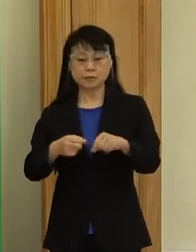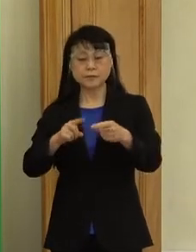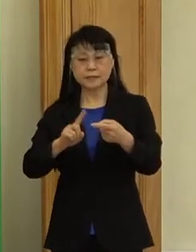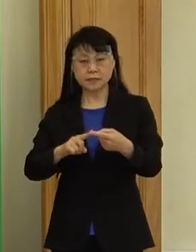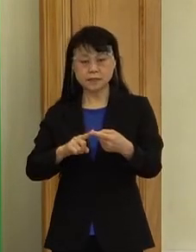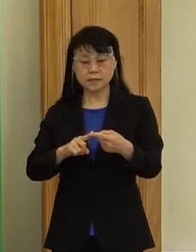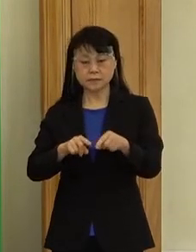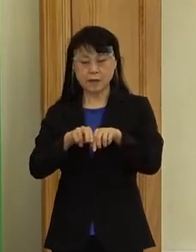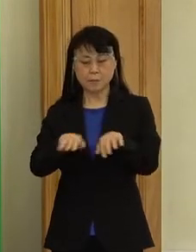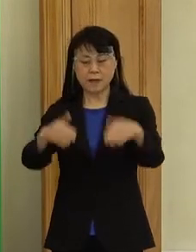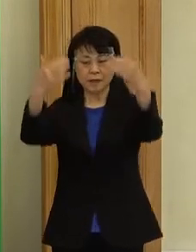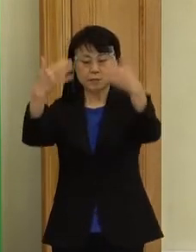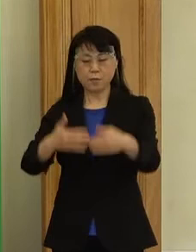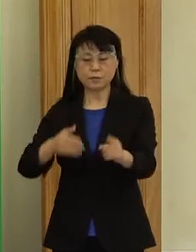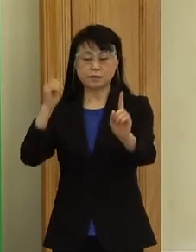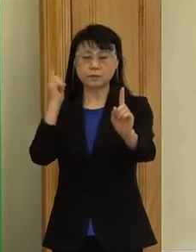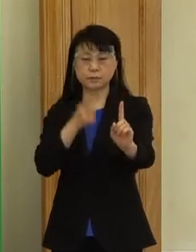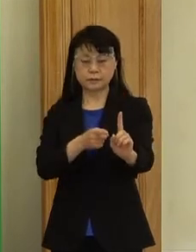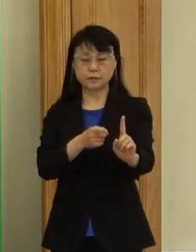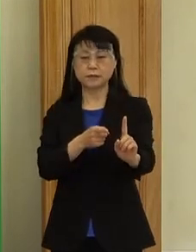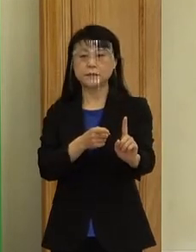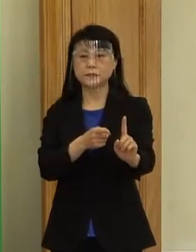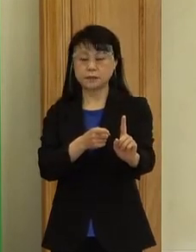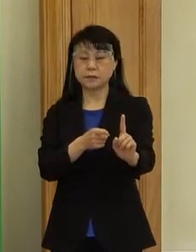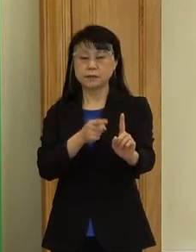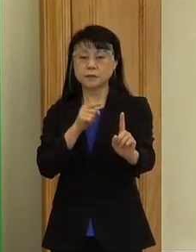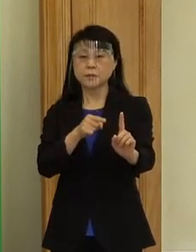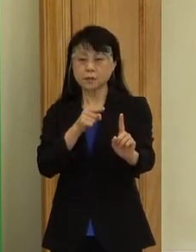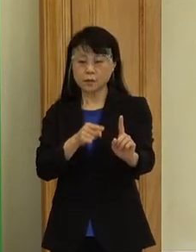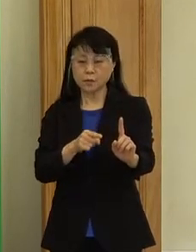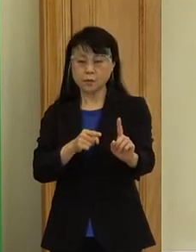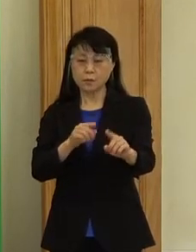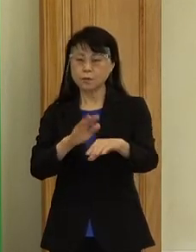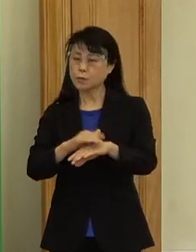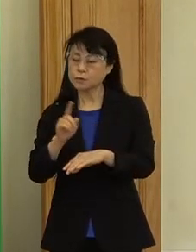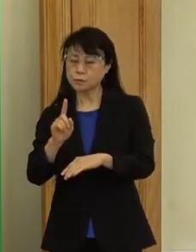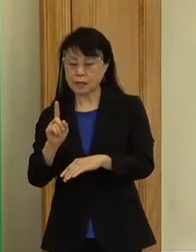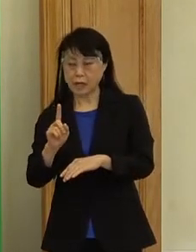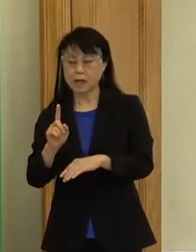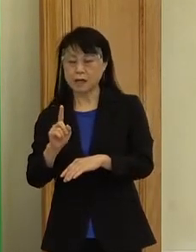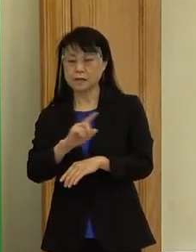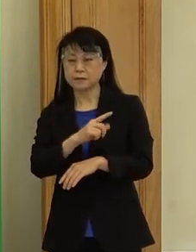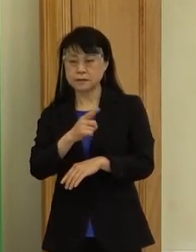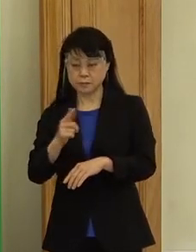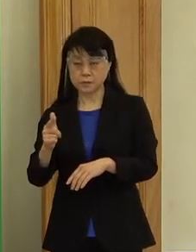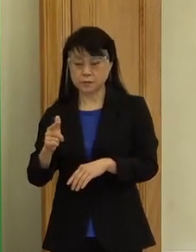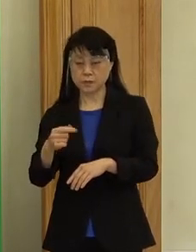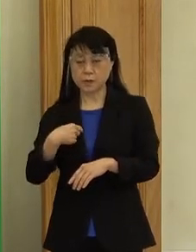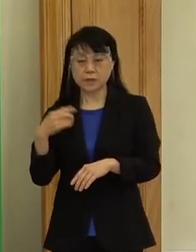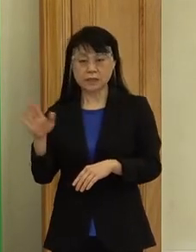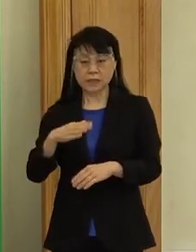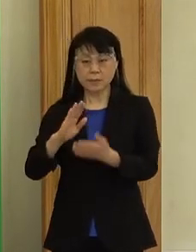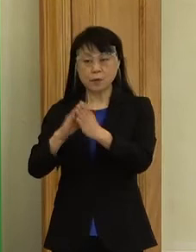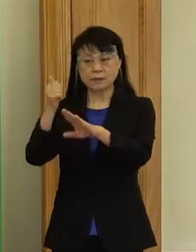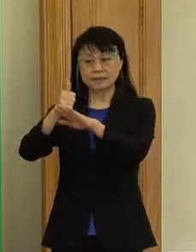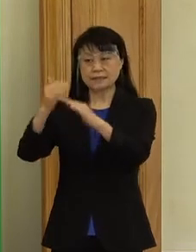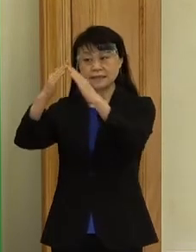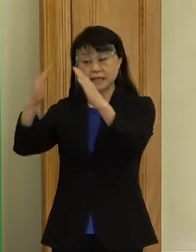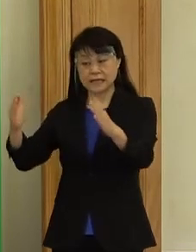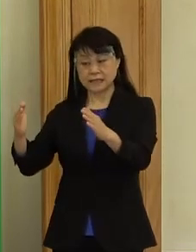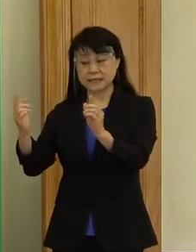等重点措置というものをどうするかということ、これは私からもですね、知事会に対してこ